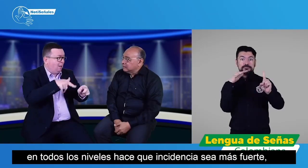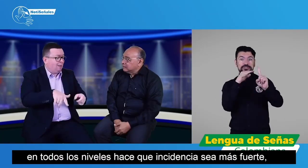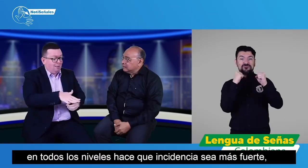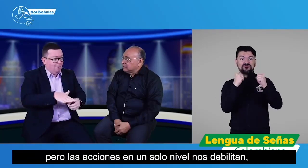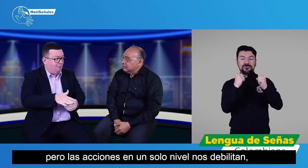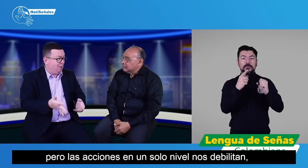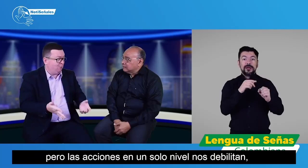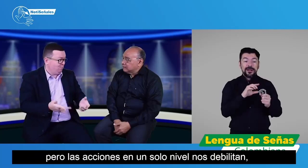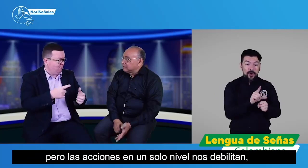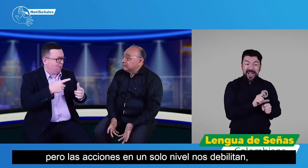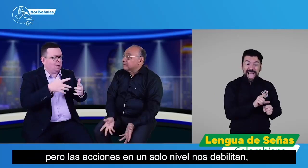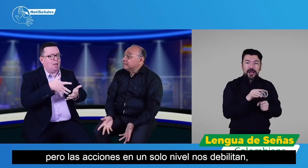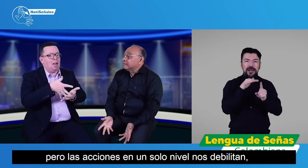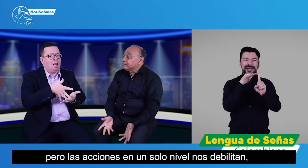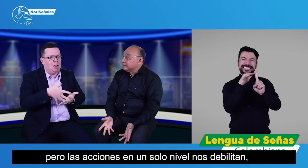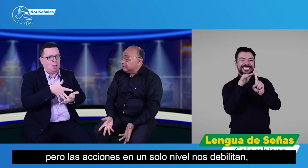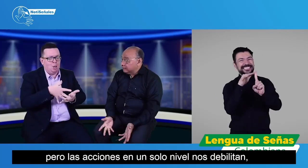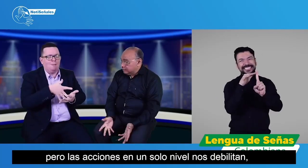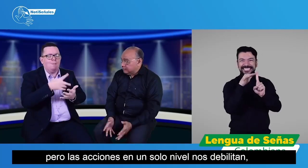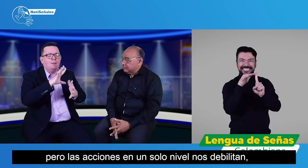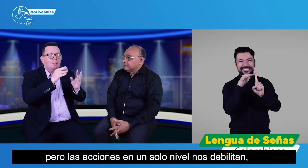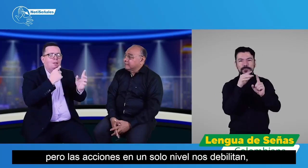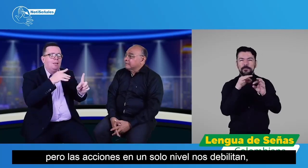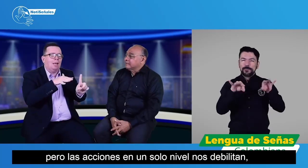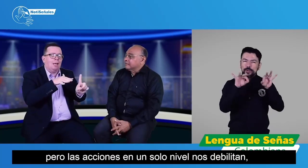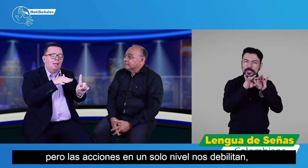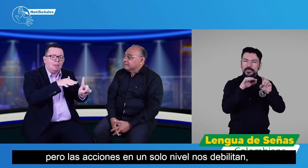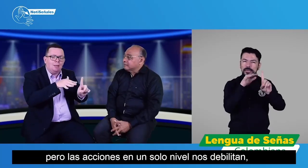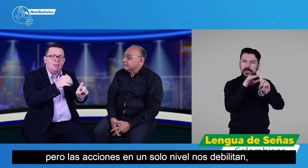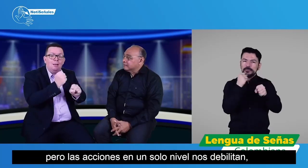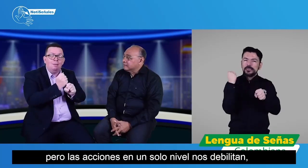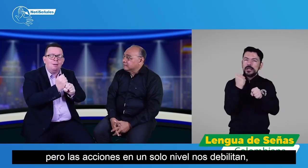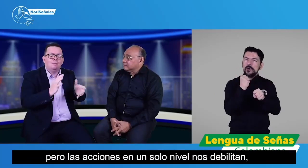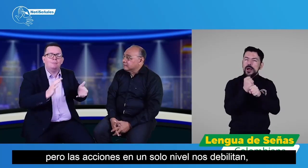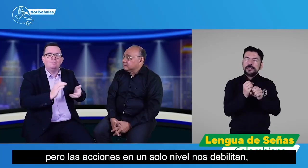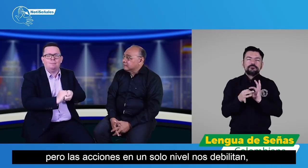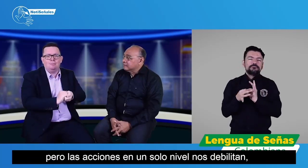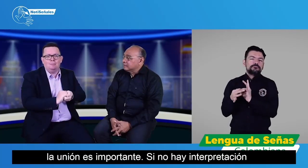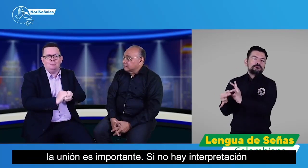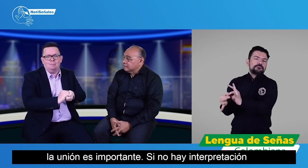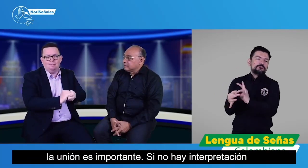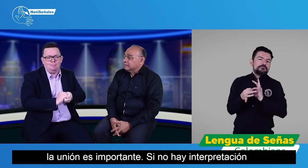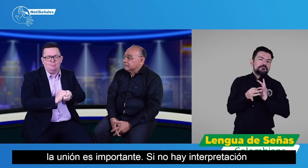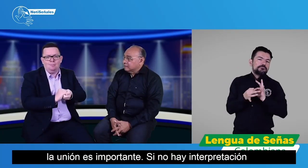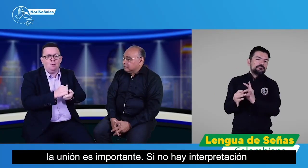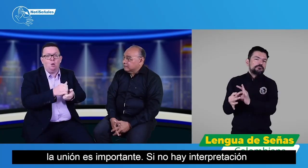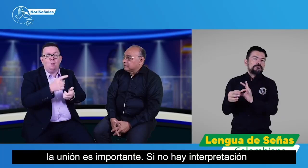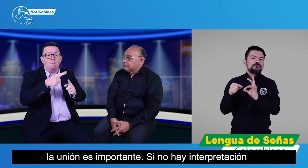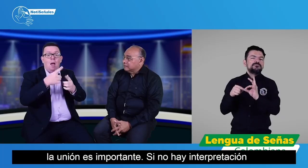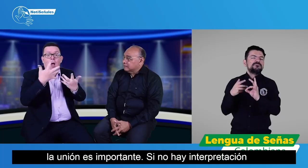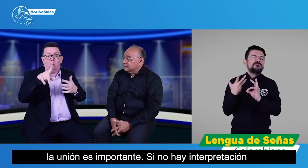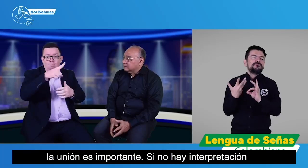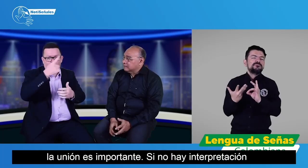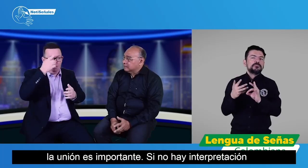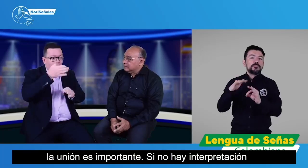pero las acciones en un solo nivel nos debilitan. La unión es importante. Si no hay